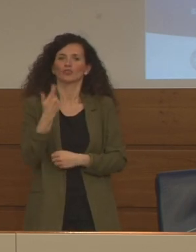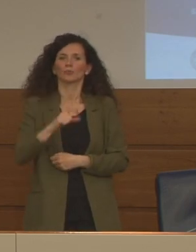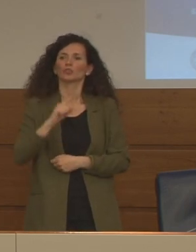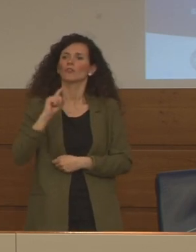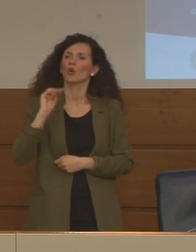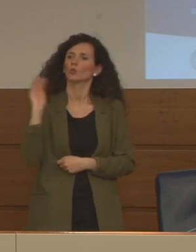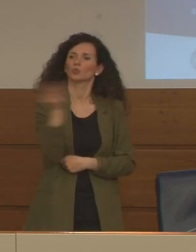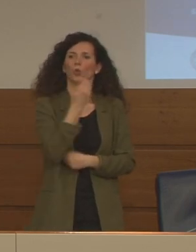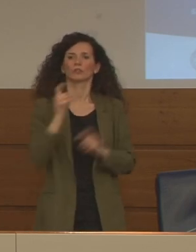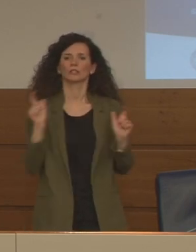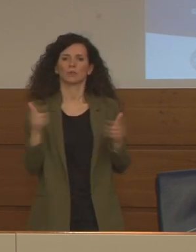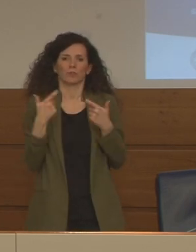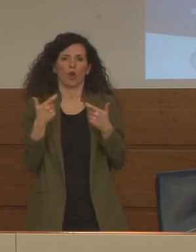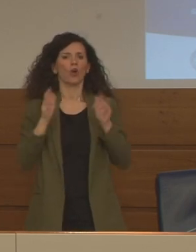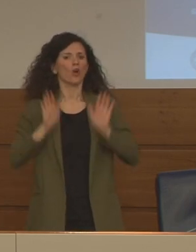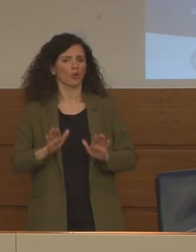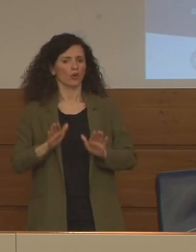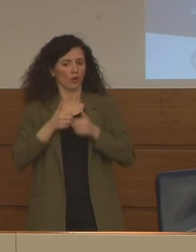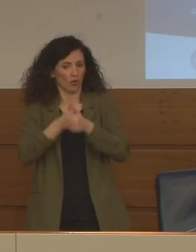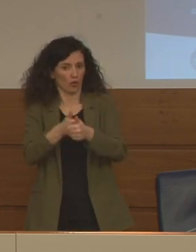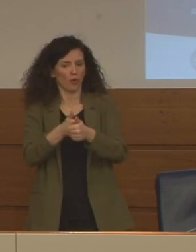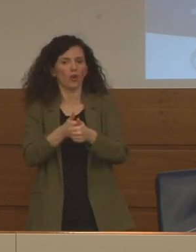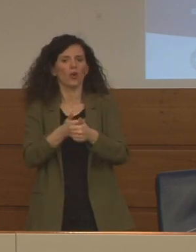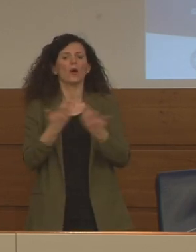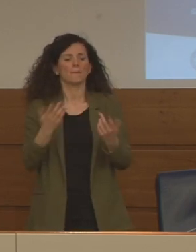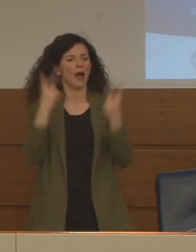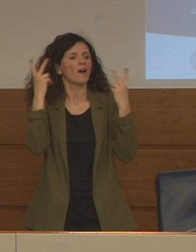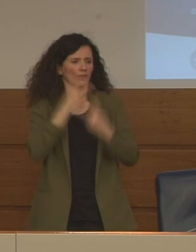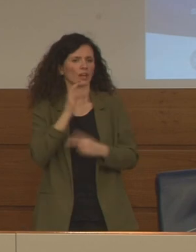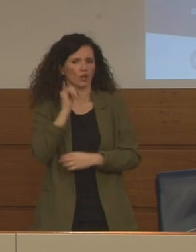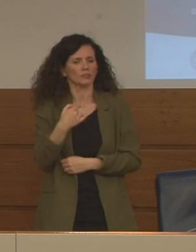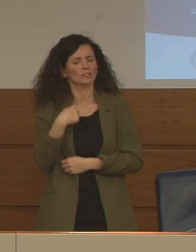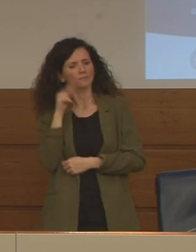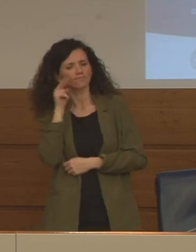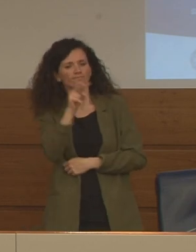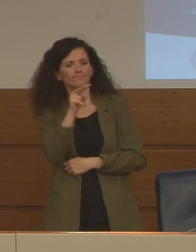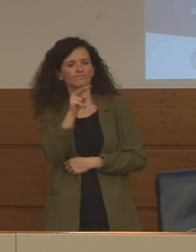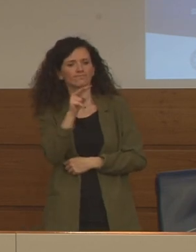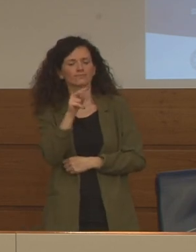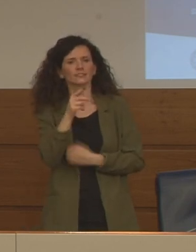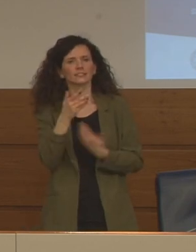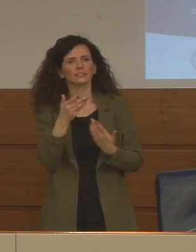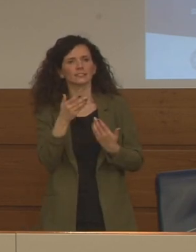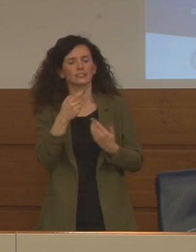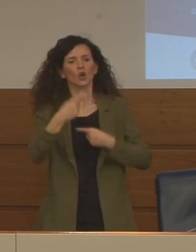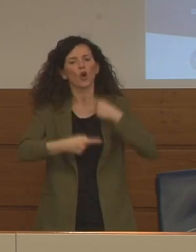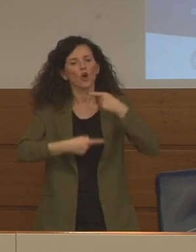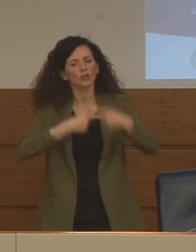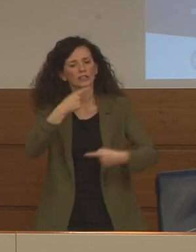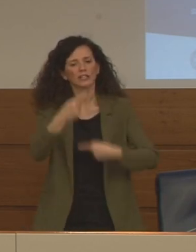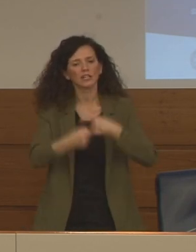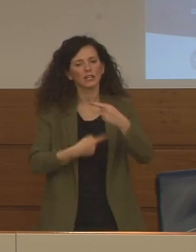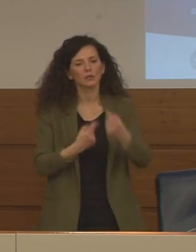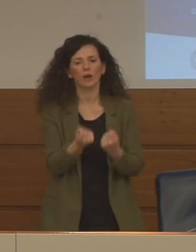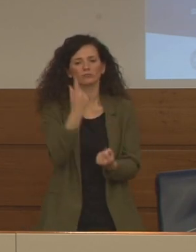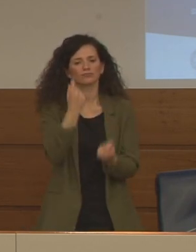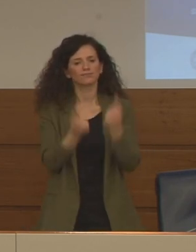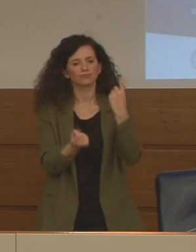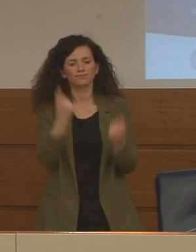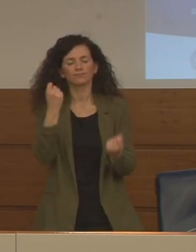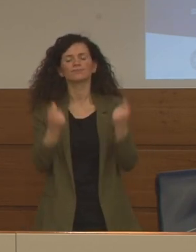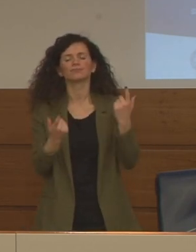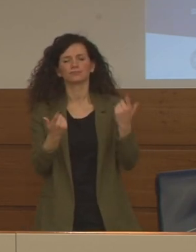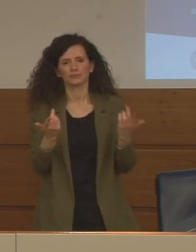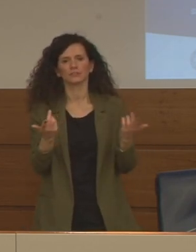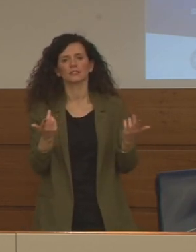bloccati però certamente quello che noi vediamo è che il fattore continuità è un fattore che abbiamo colto in